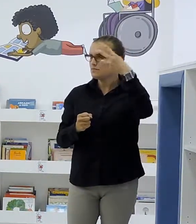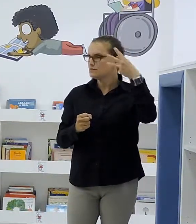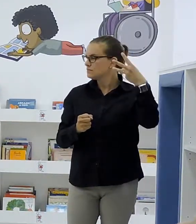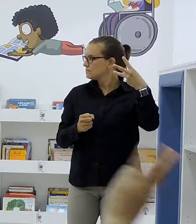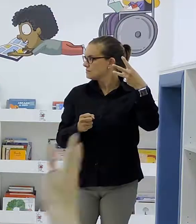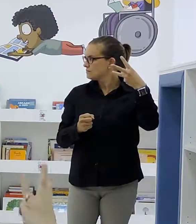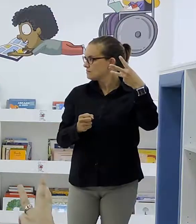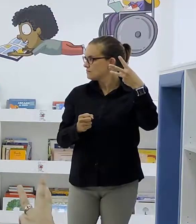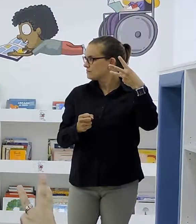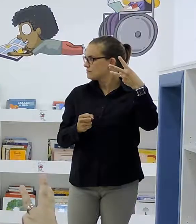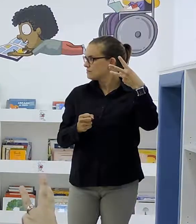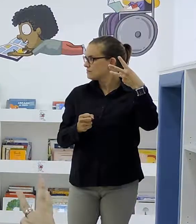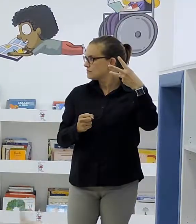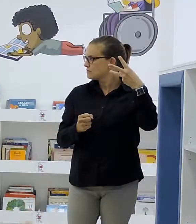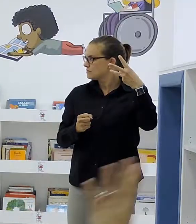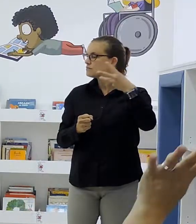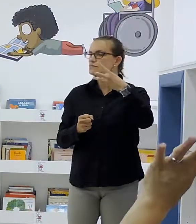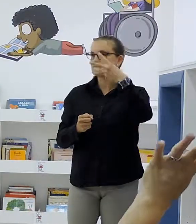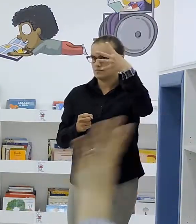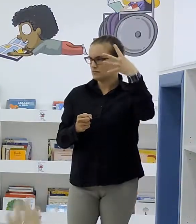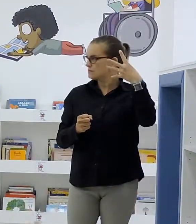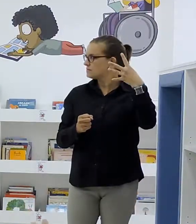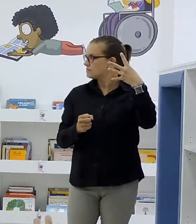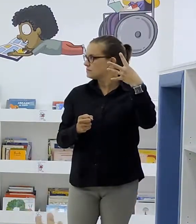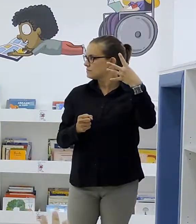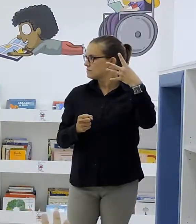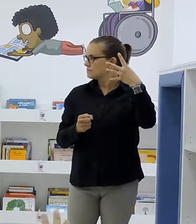Número 3. Y número